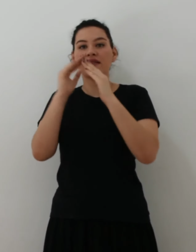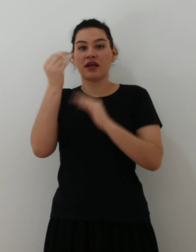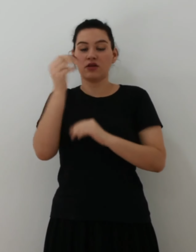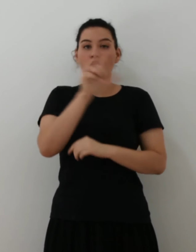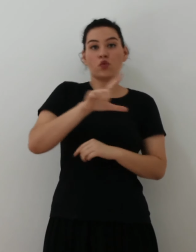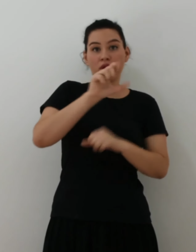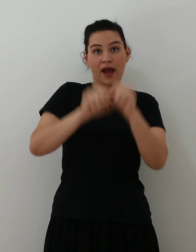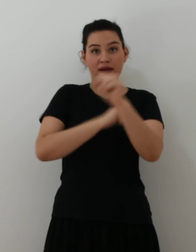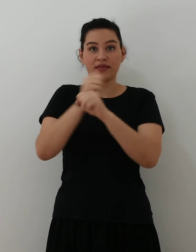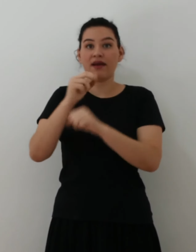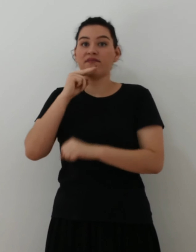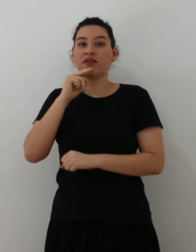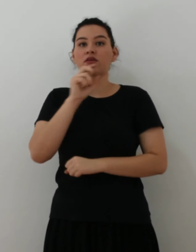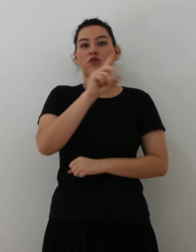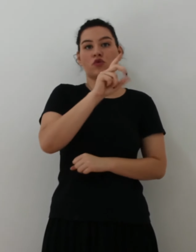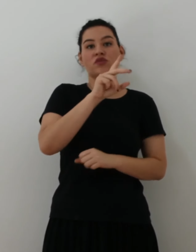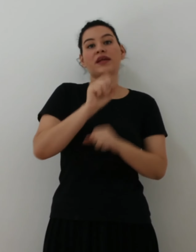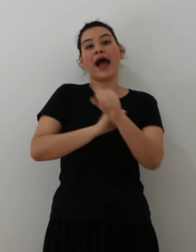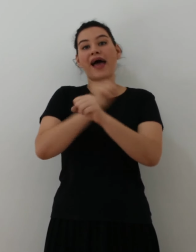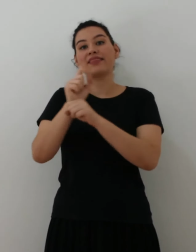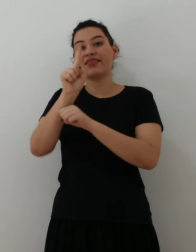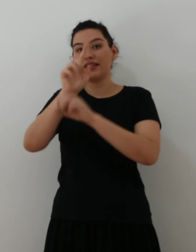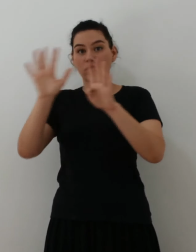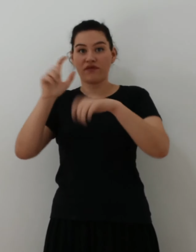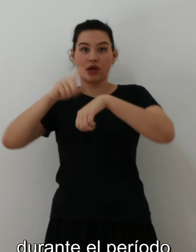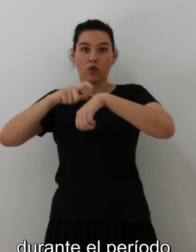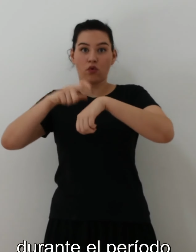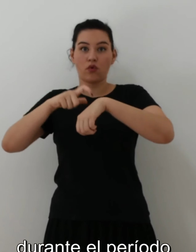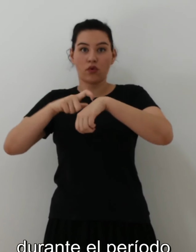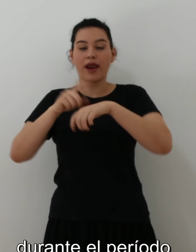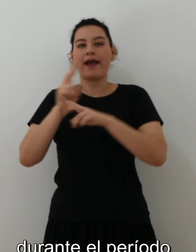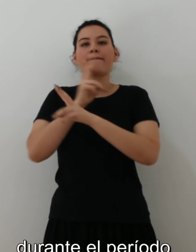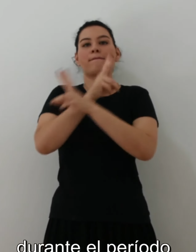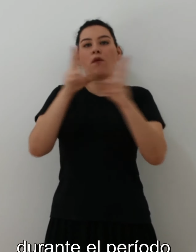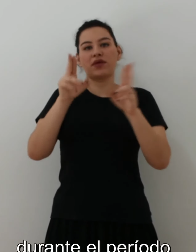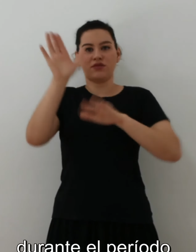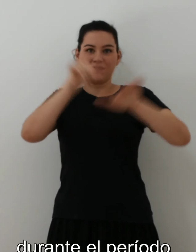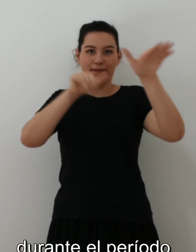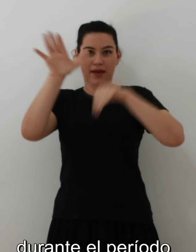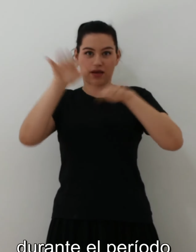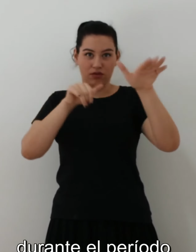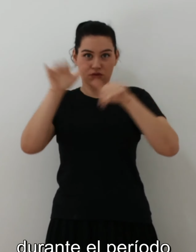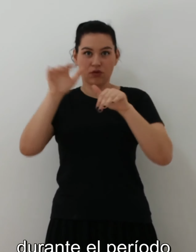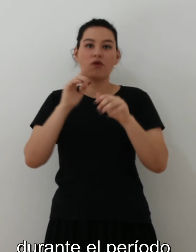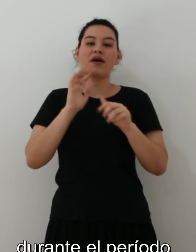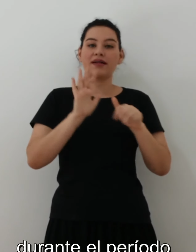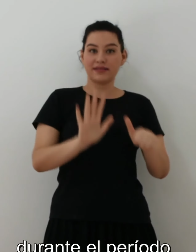viernes de 12 a 19 horas durante el periodo de convocatoria, del 6 al 22 de marzo.